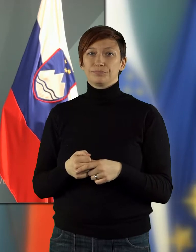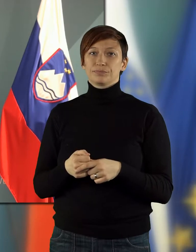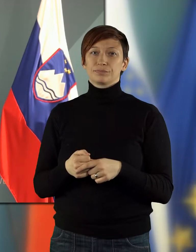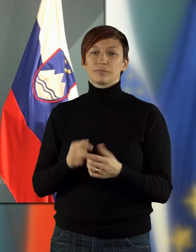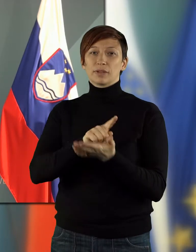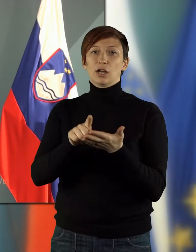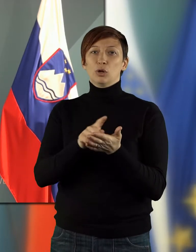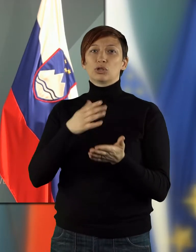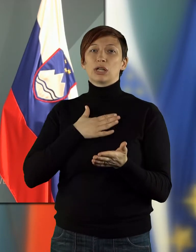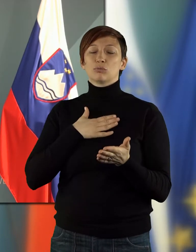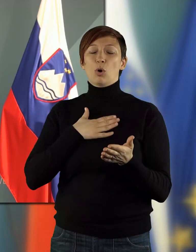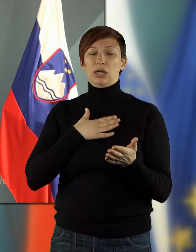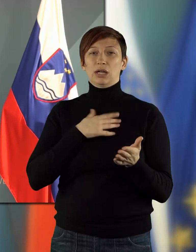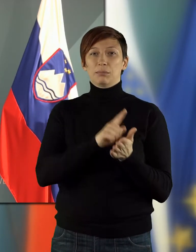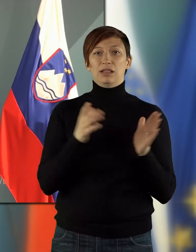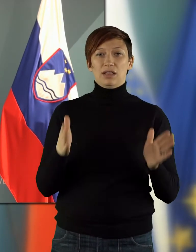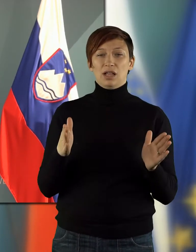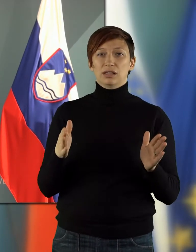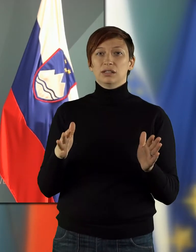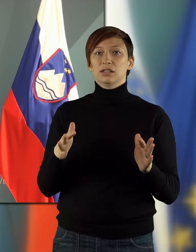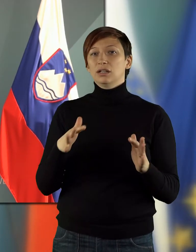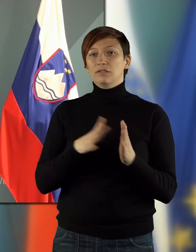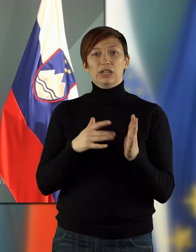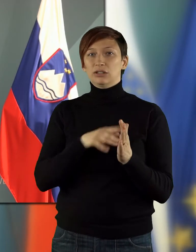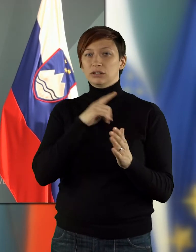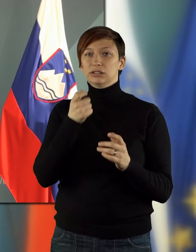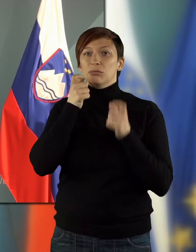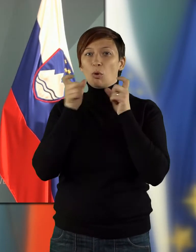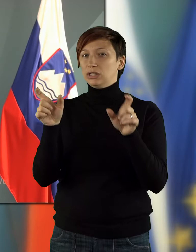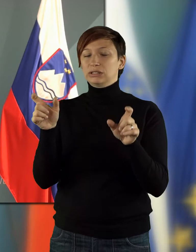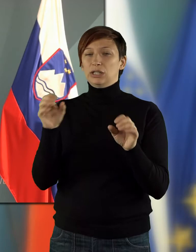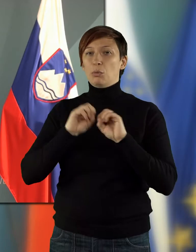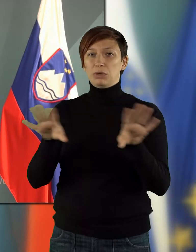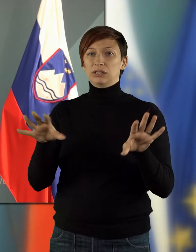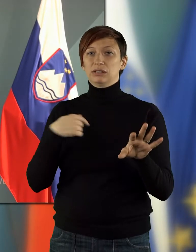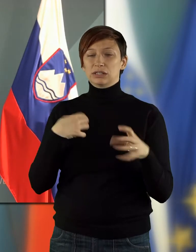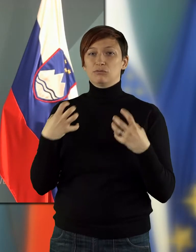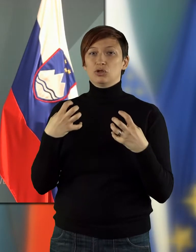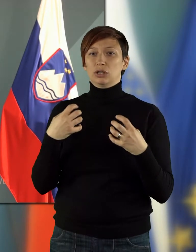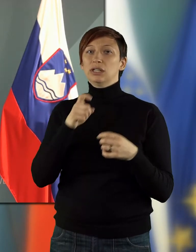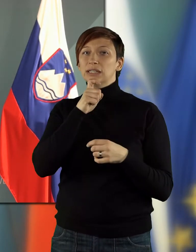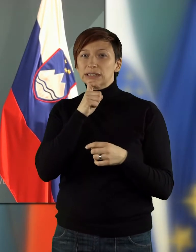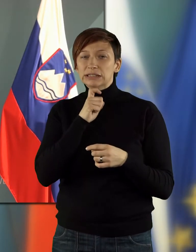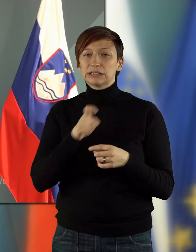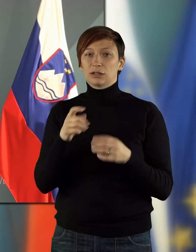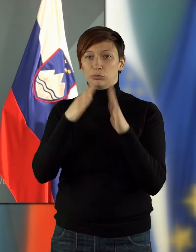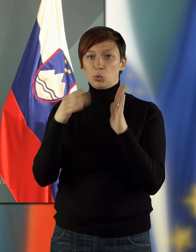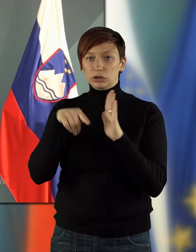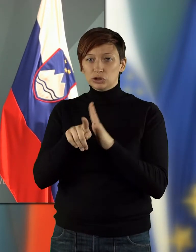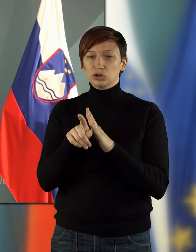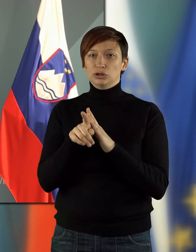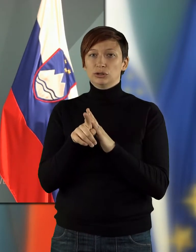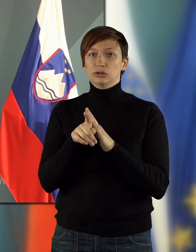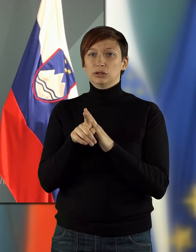lahek. V času mojega mandata se pravzaprav veliko krat nisem oglasila v medijih. Želela sem strpno